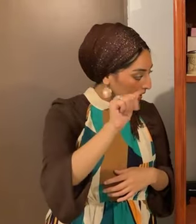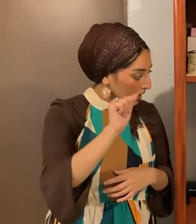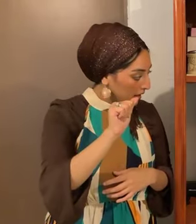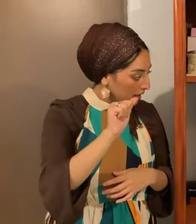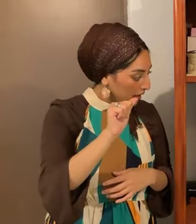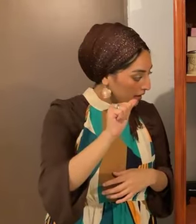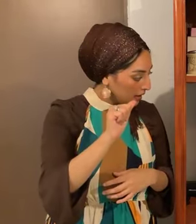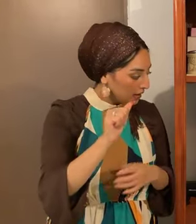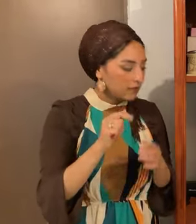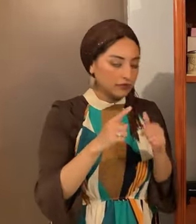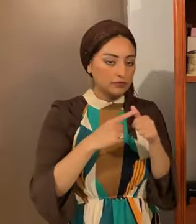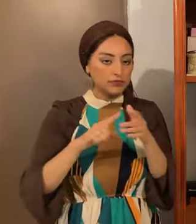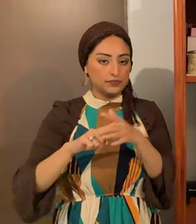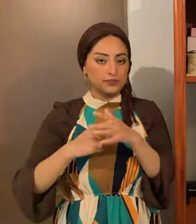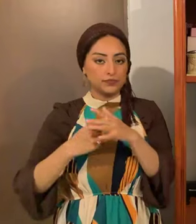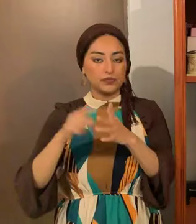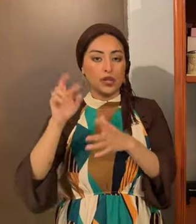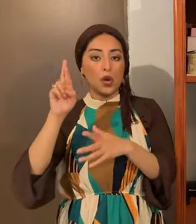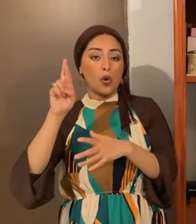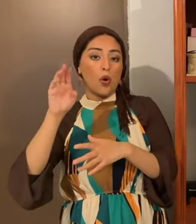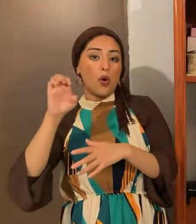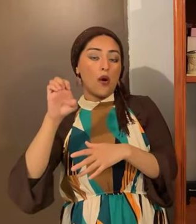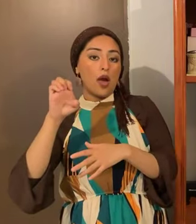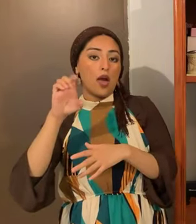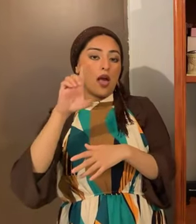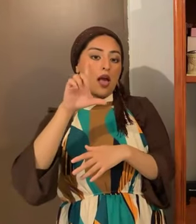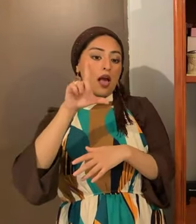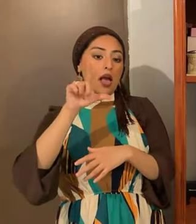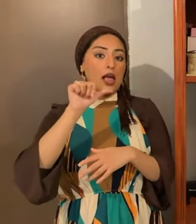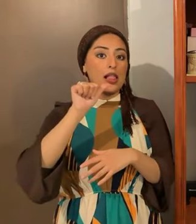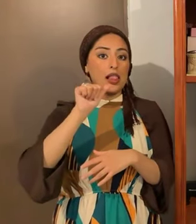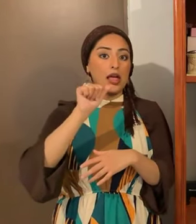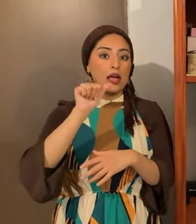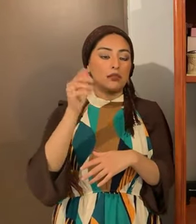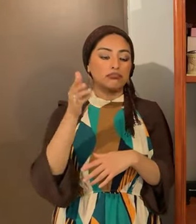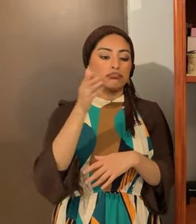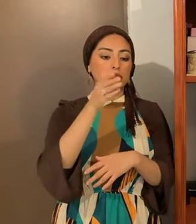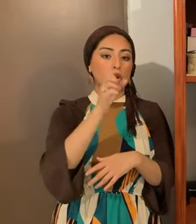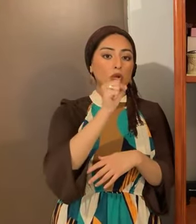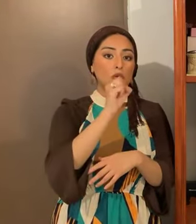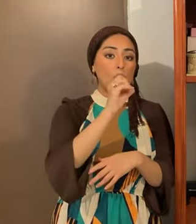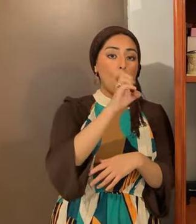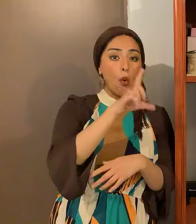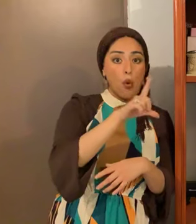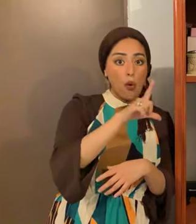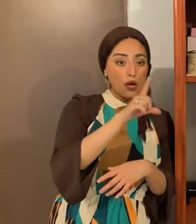perdón, re, la, luego sol,